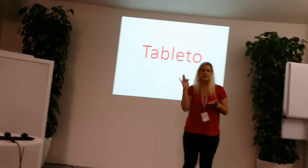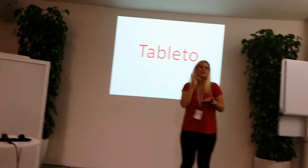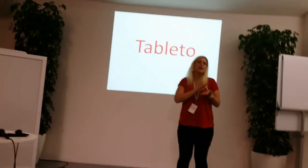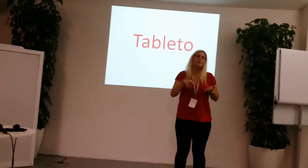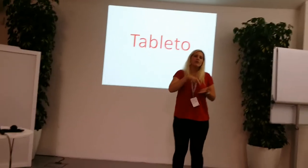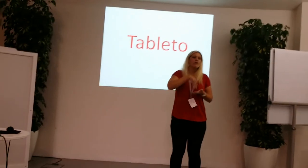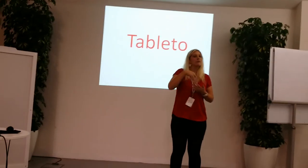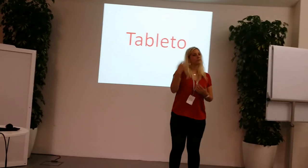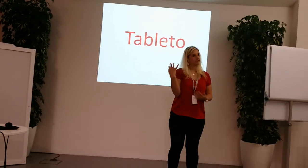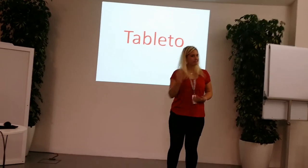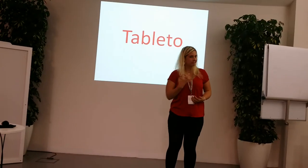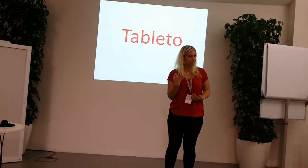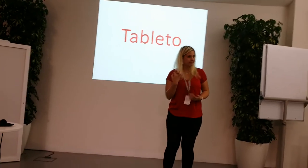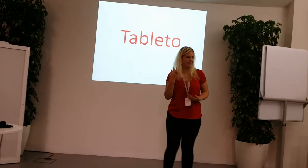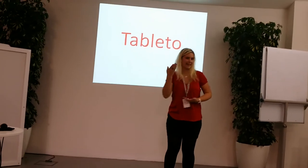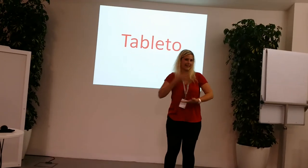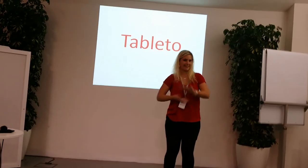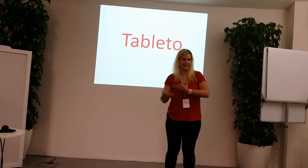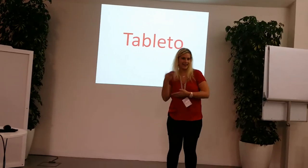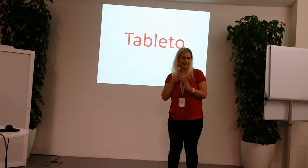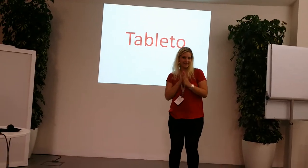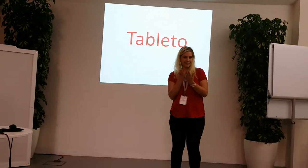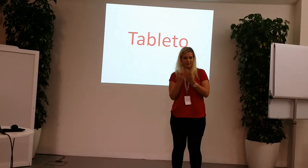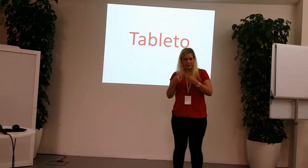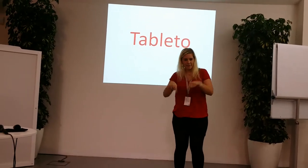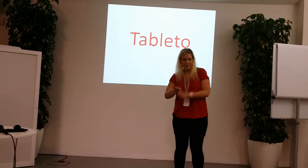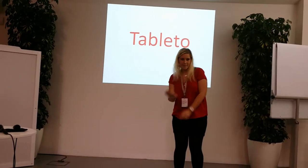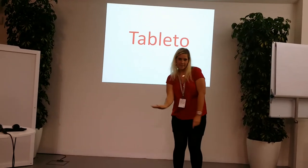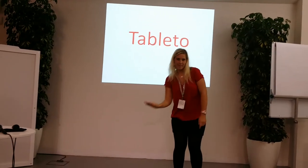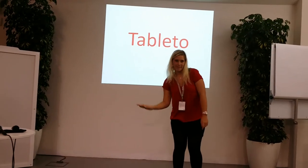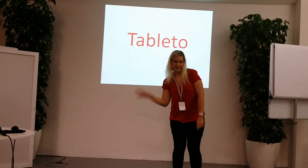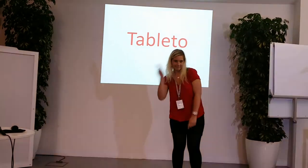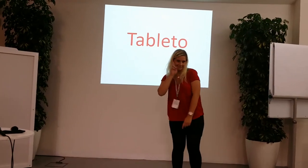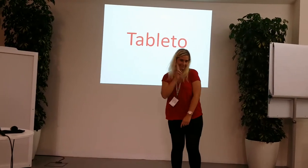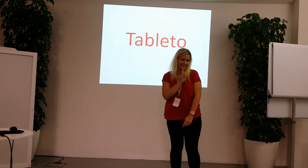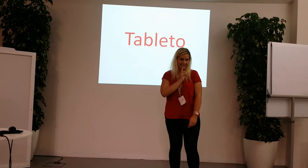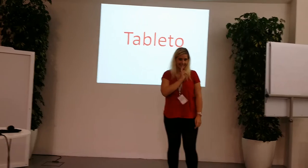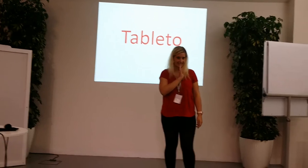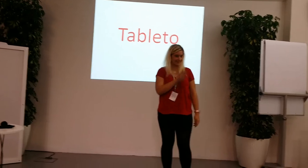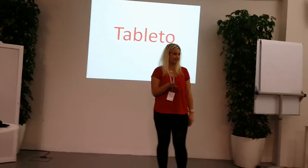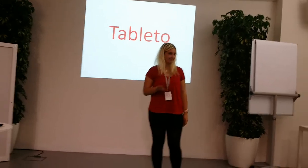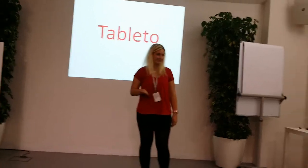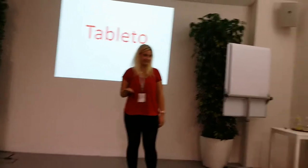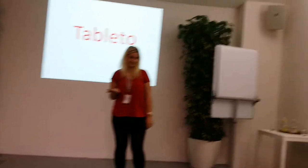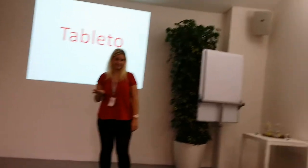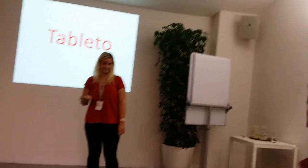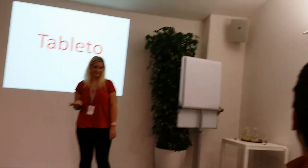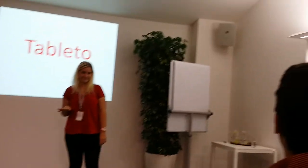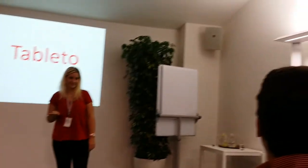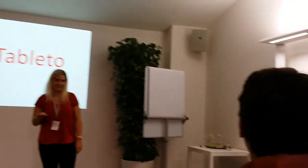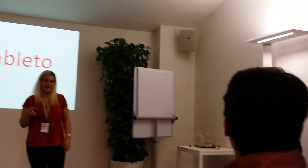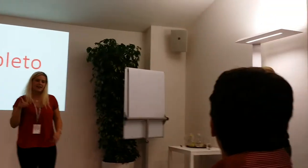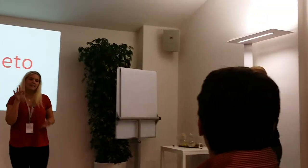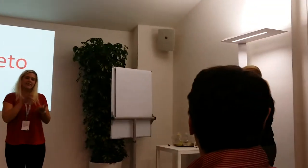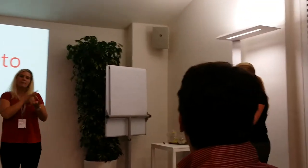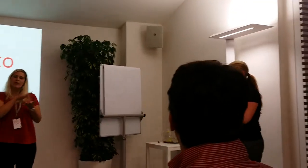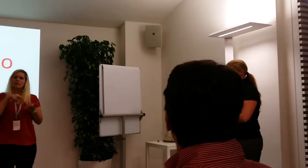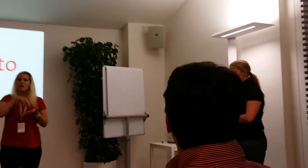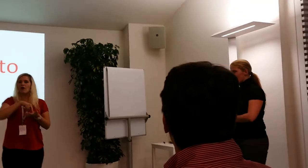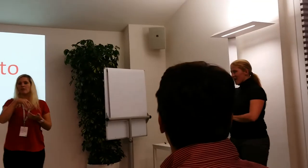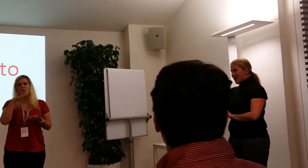součástí týmu Tableto. Co to Tableto je? No, je to interaktivní kniha pro malé neslyšící děti.